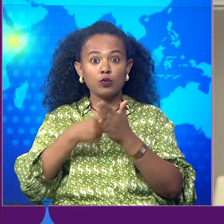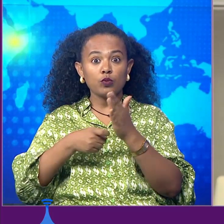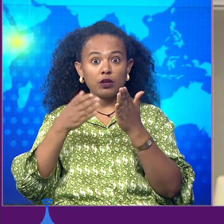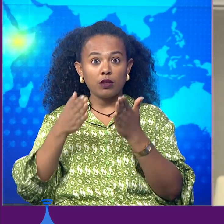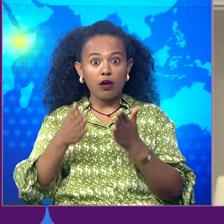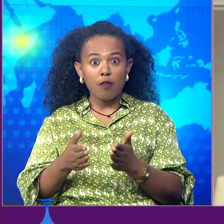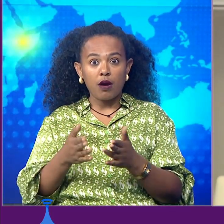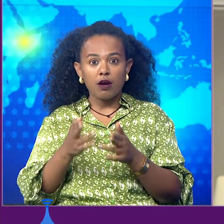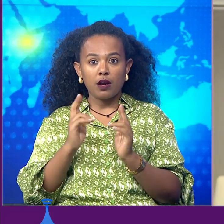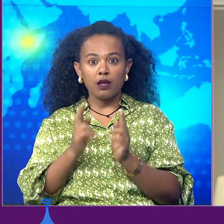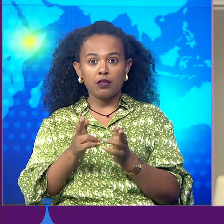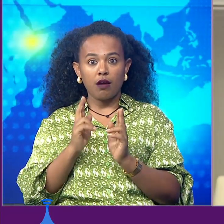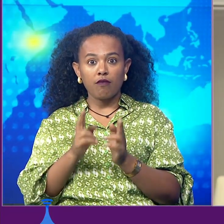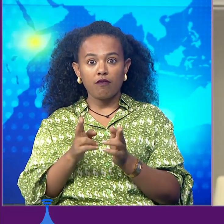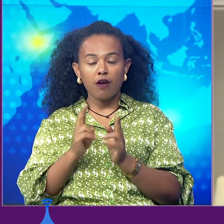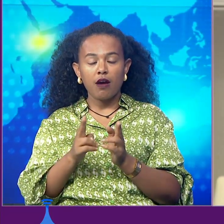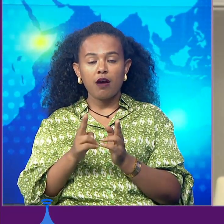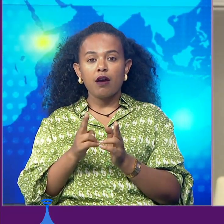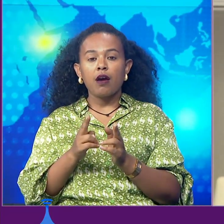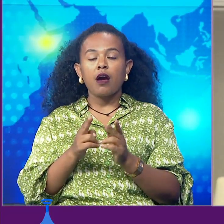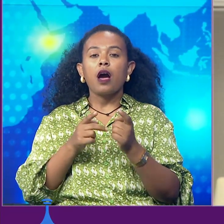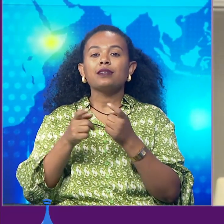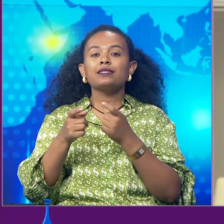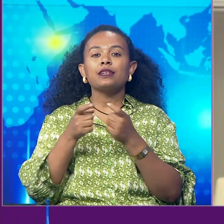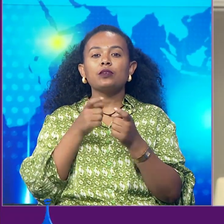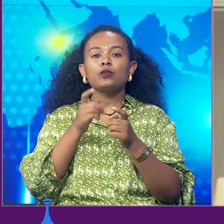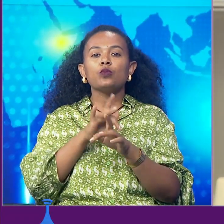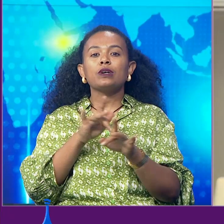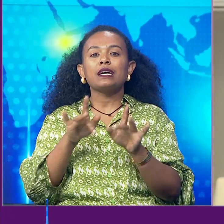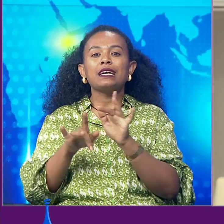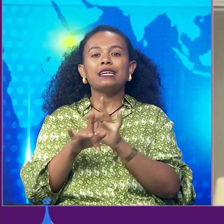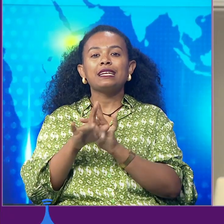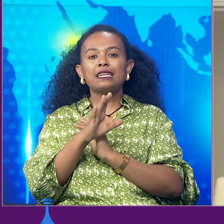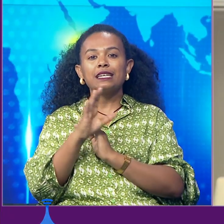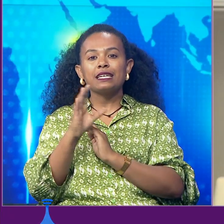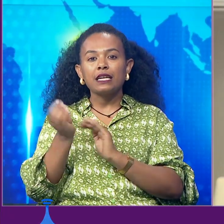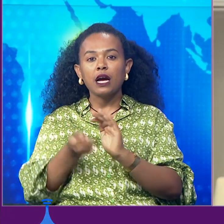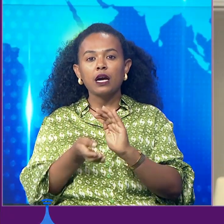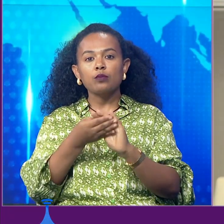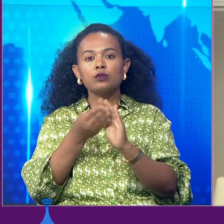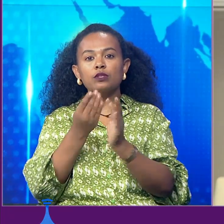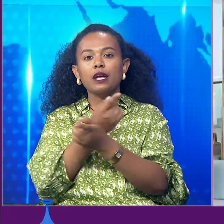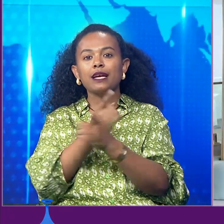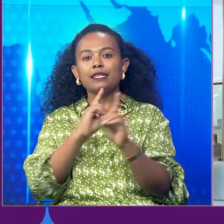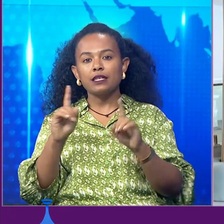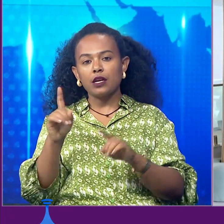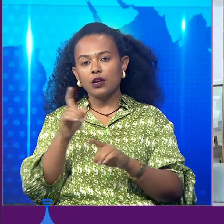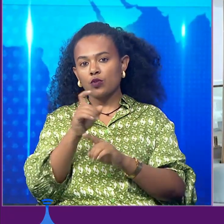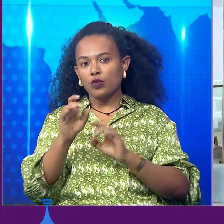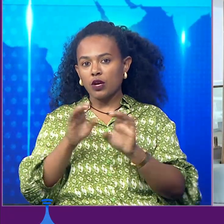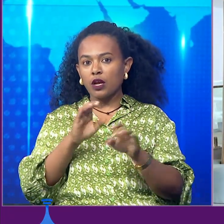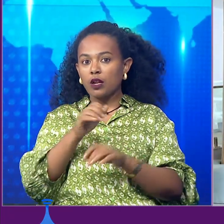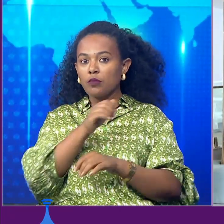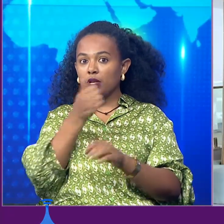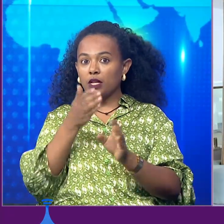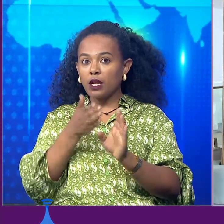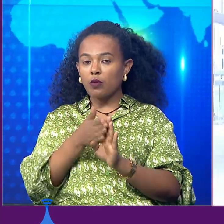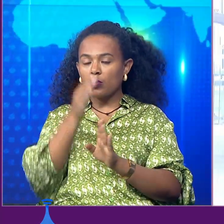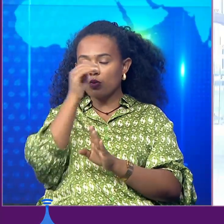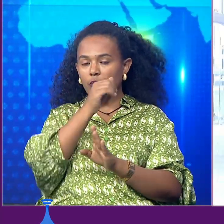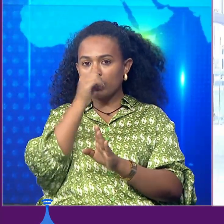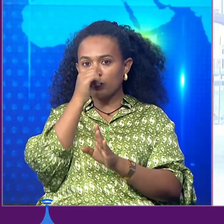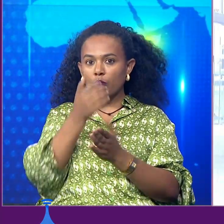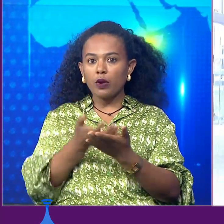ቀልጣፋም እና ደግሞ አስተዳደሩ ከንክኪና ከሙስና የጸዳ እንዲሆን ያደርጋል። በሌላ በኩል በኢትዮጵያ